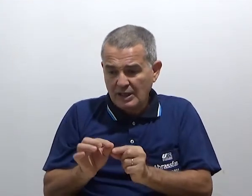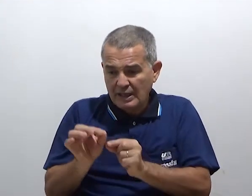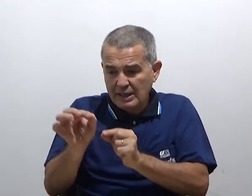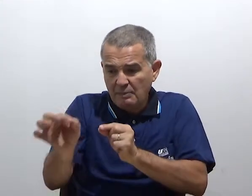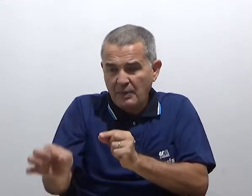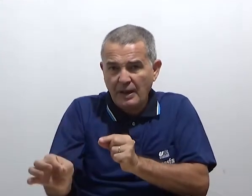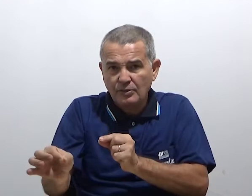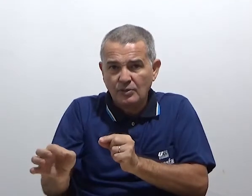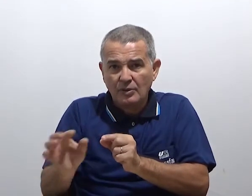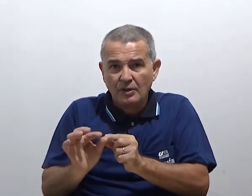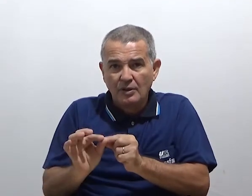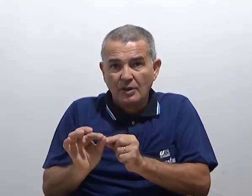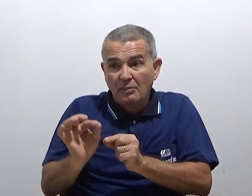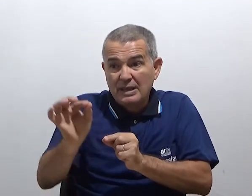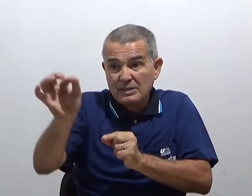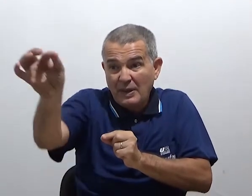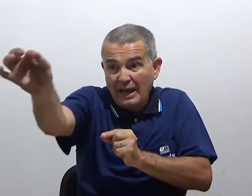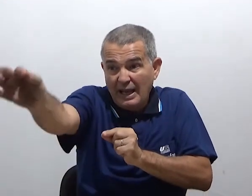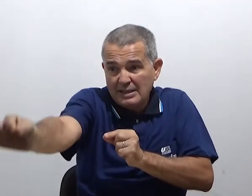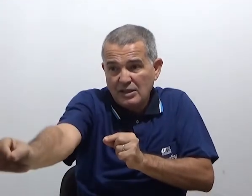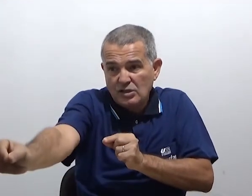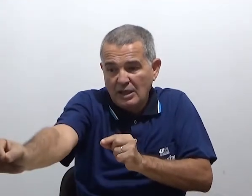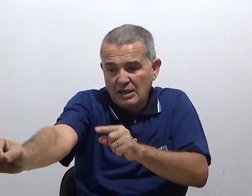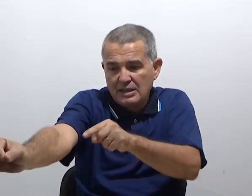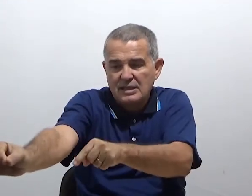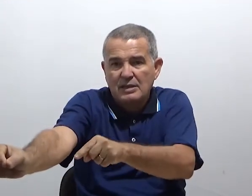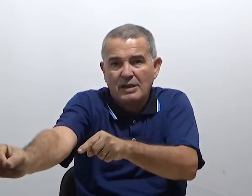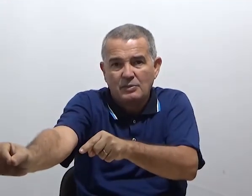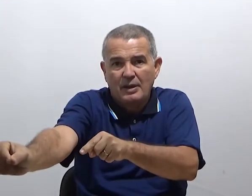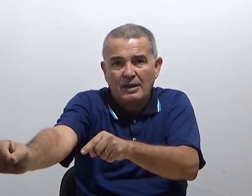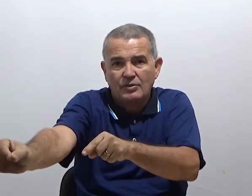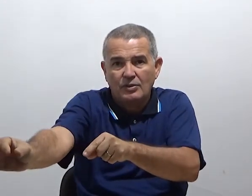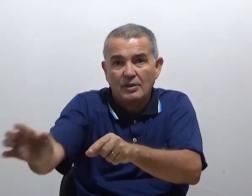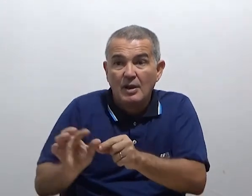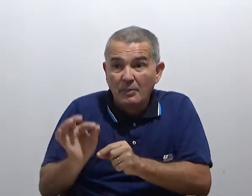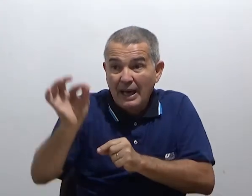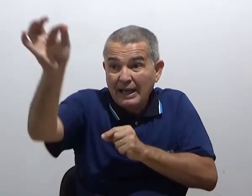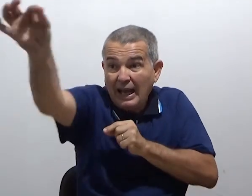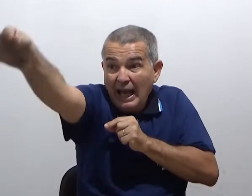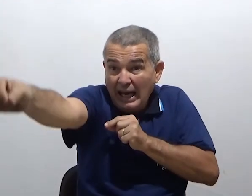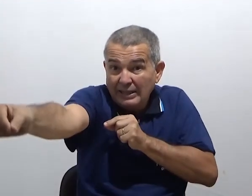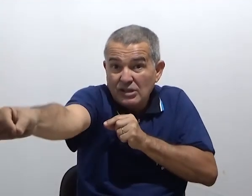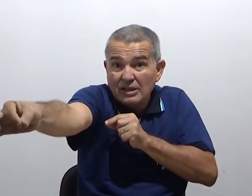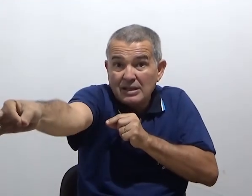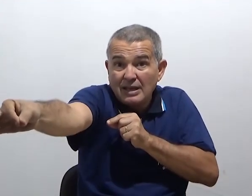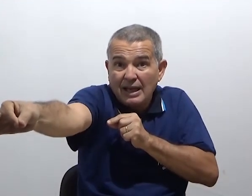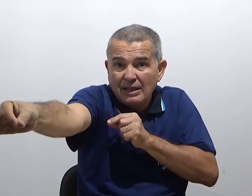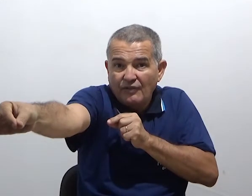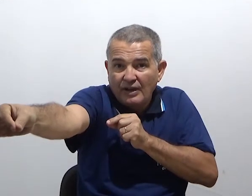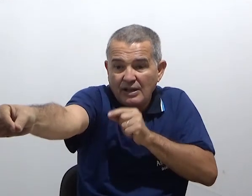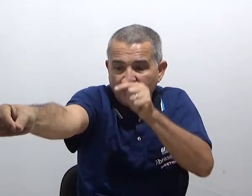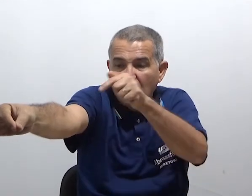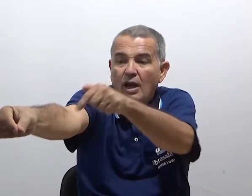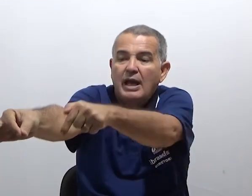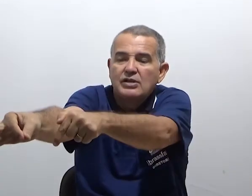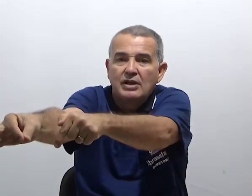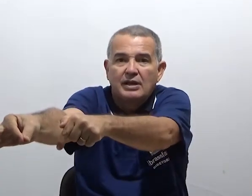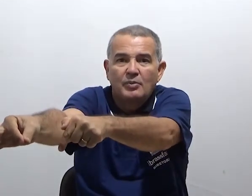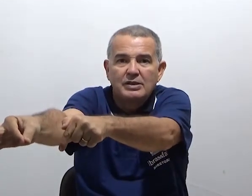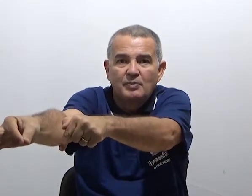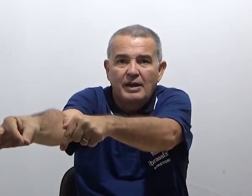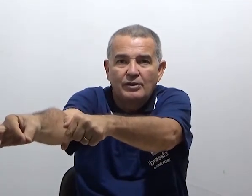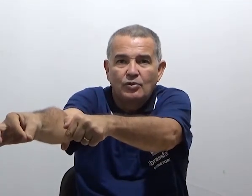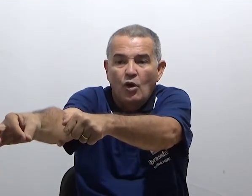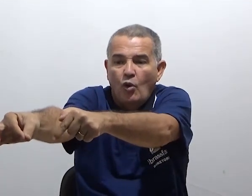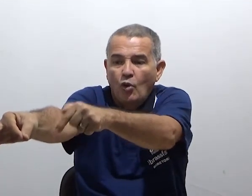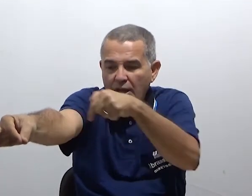Porque eu posso estar aqui perto, mas para essa distância, esse é mais perto. Para aquela distância lá na frente, este aqui é